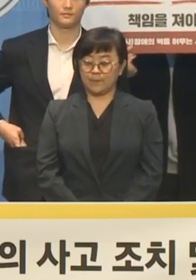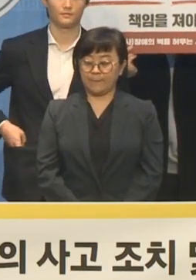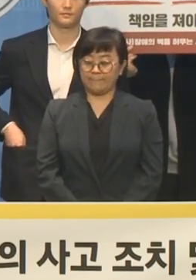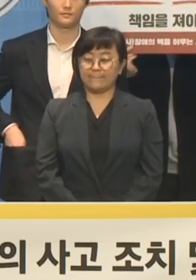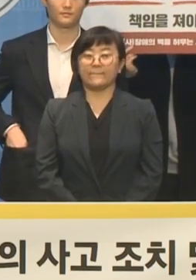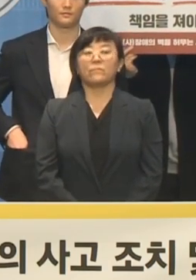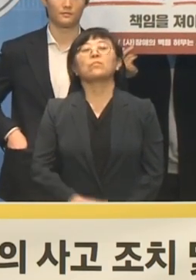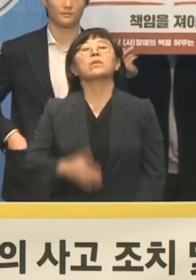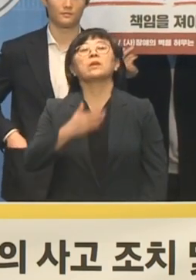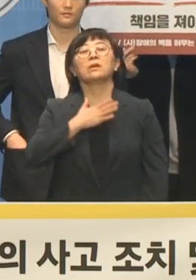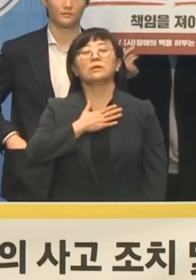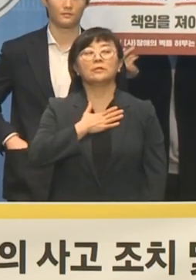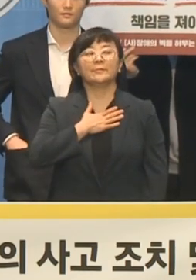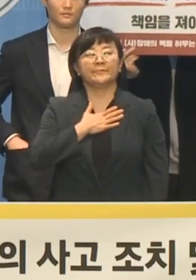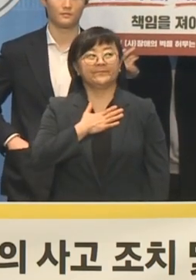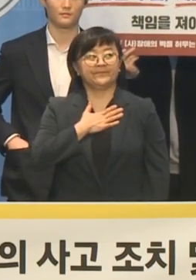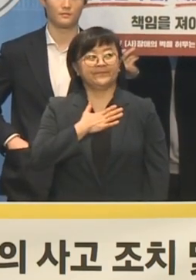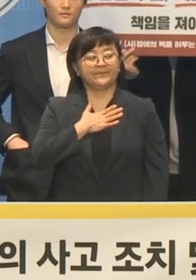저는